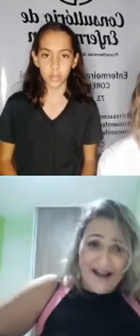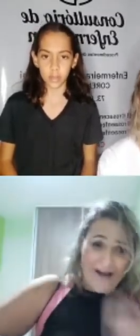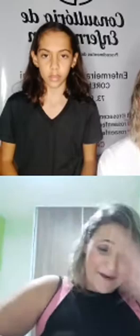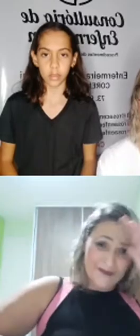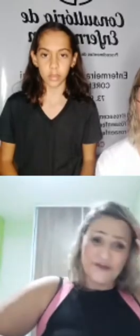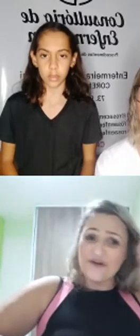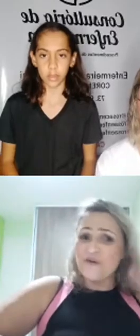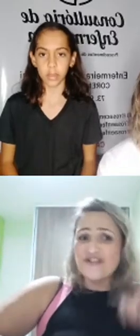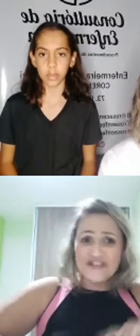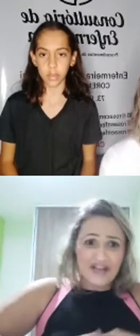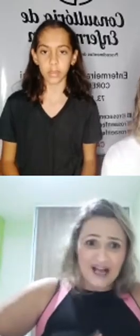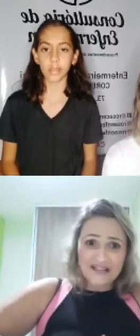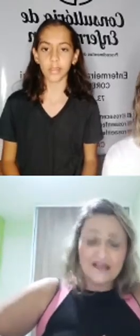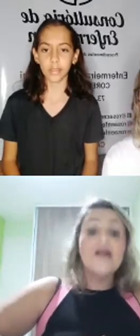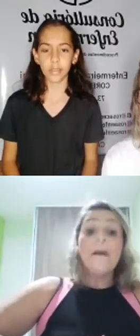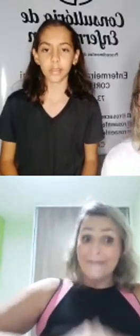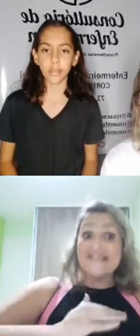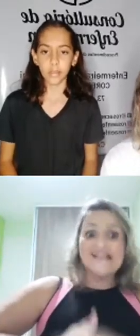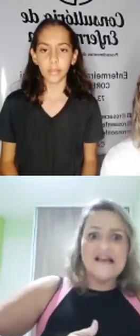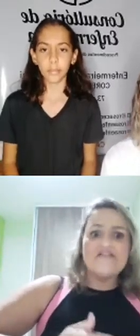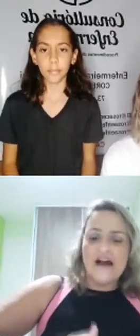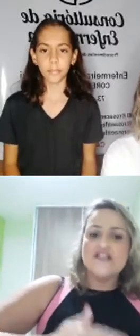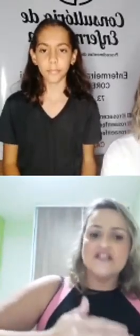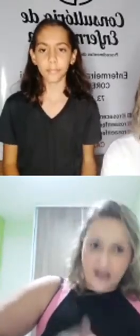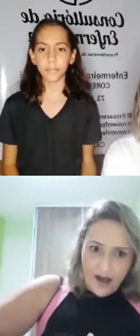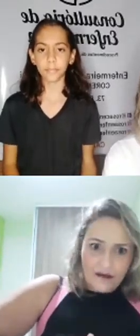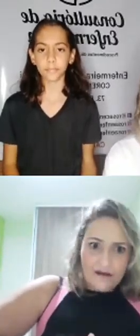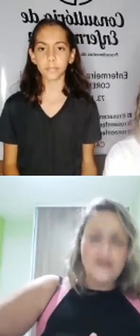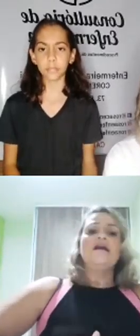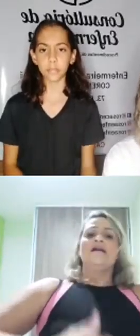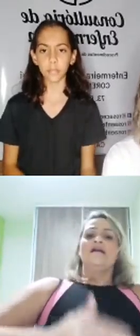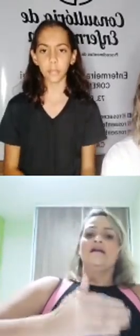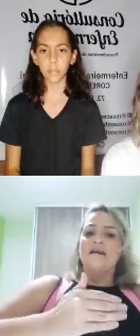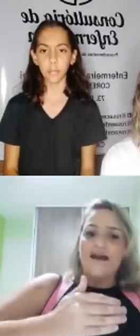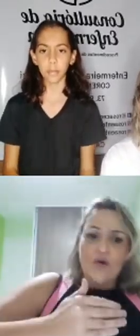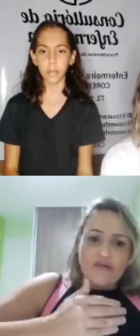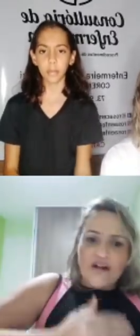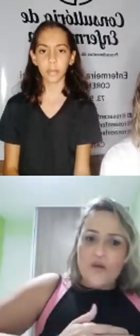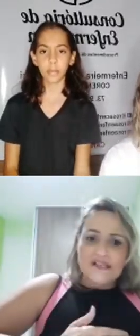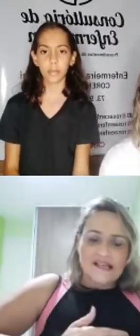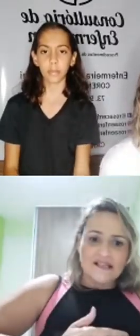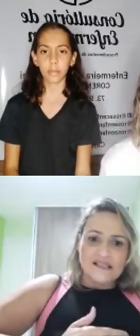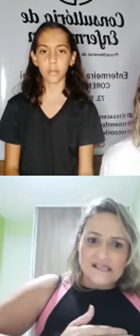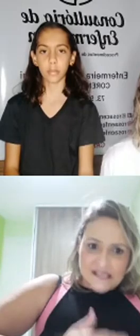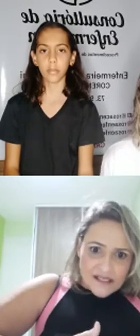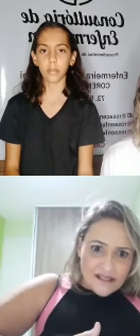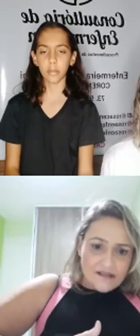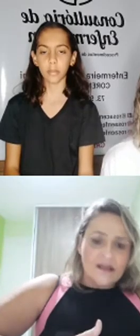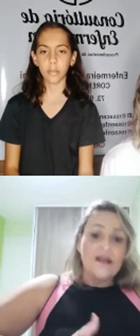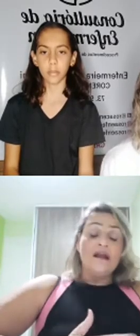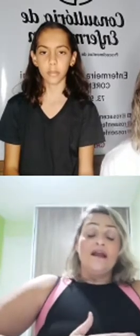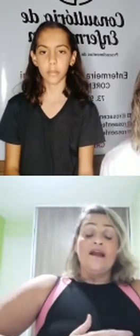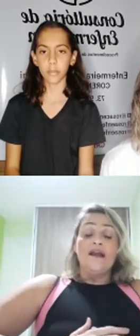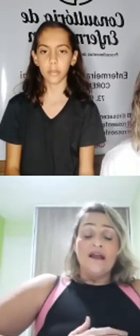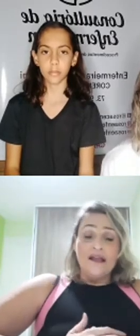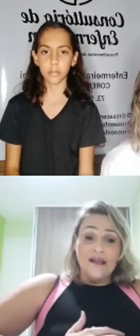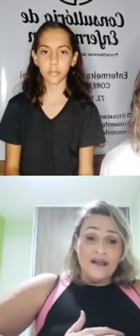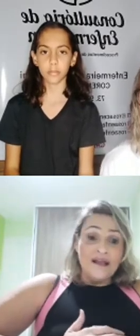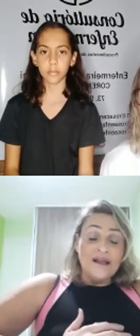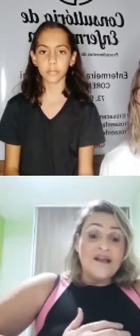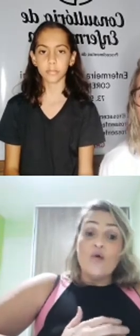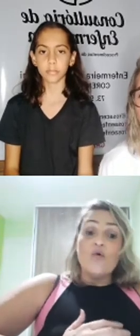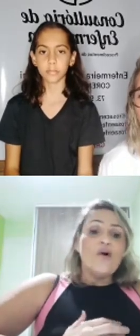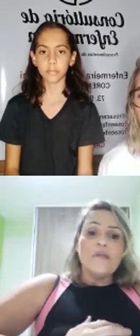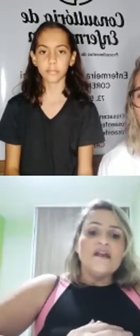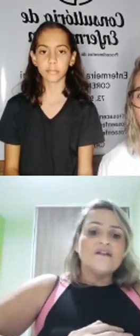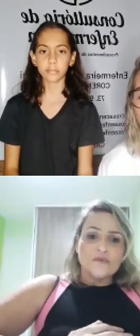chega. Eu estou angustiada, mas ele vai chegar. E a curva vai começar a descer. E